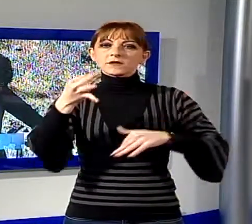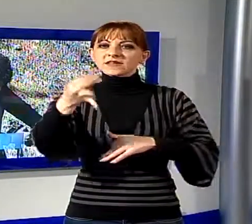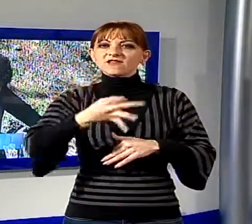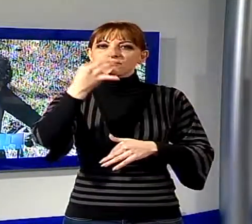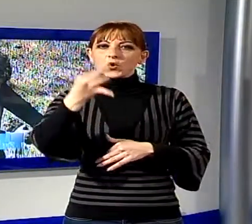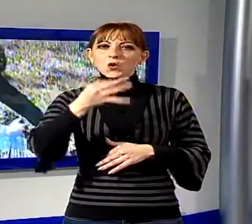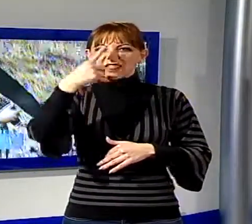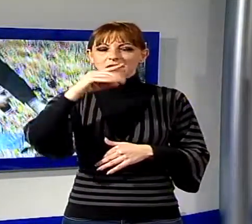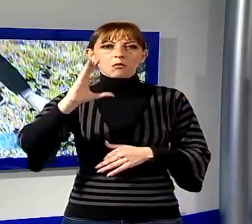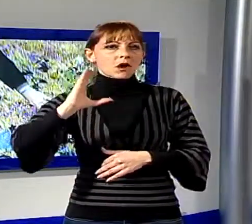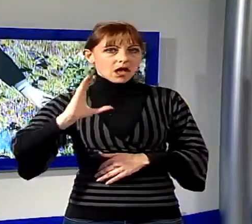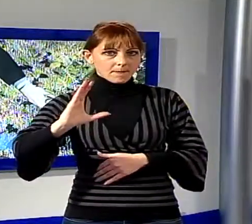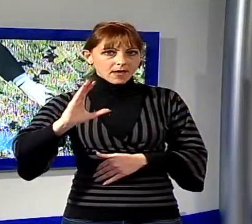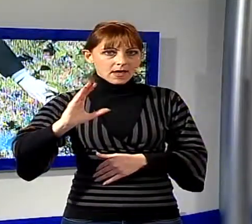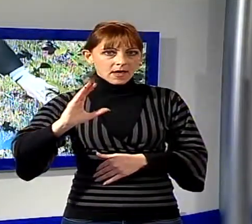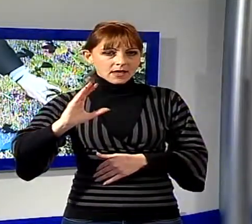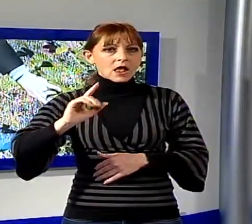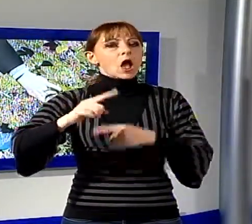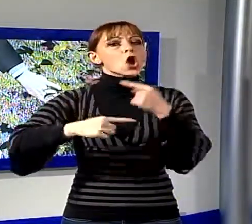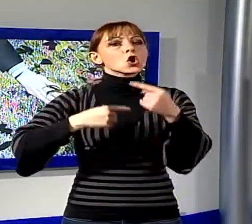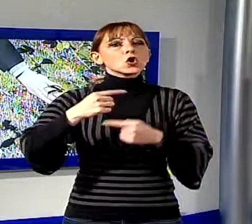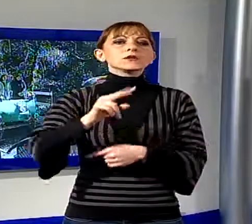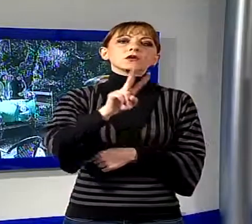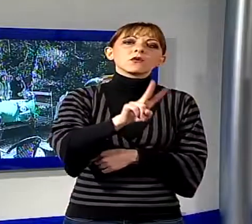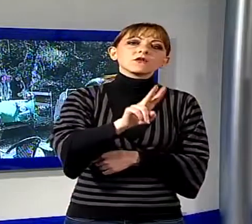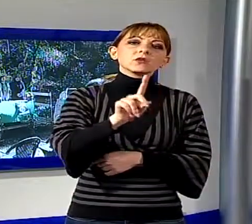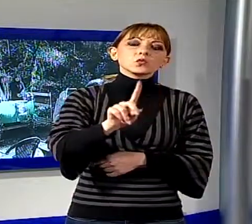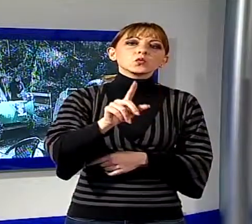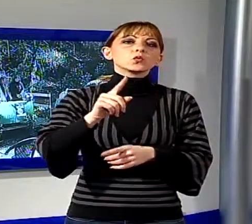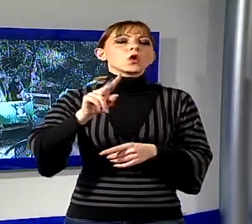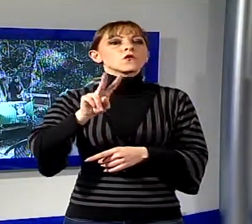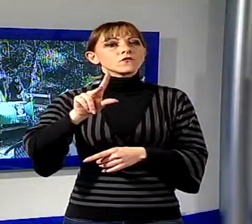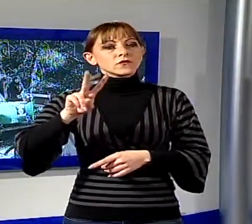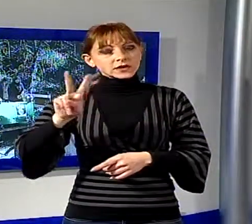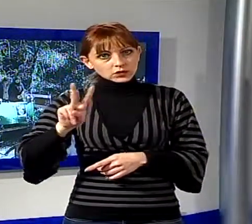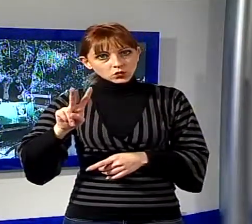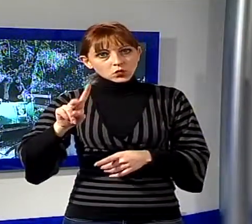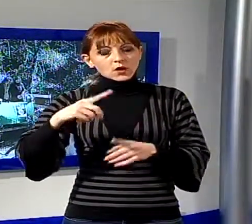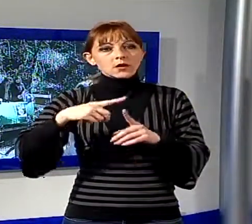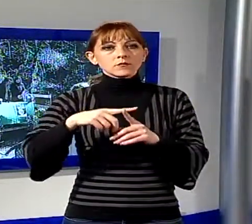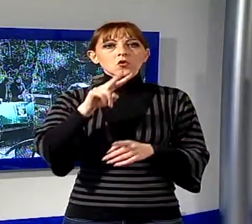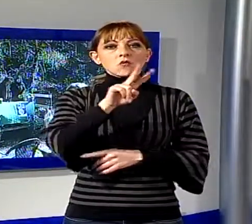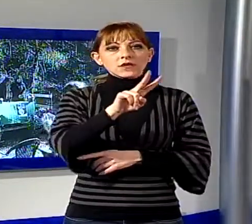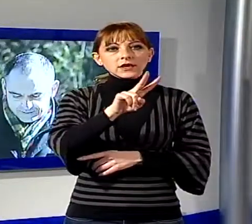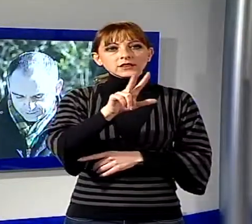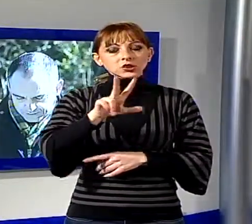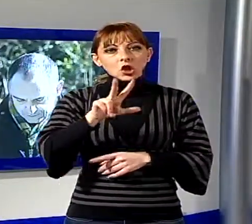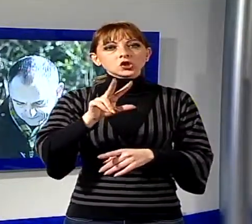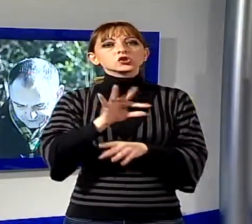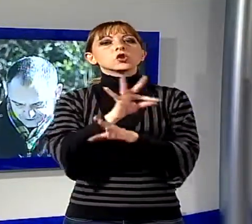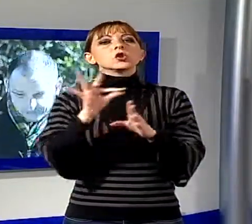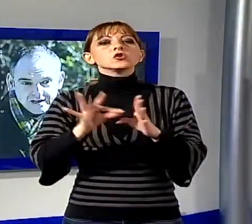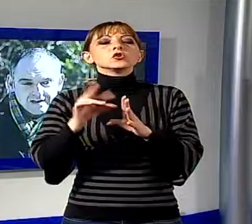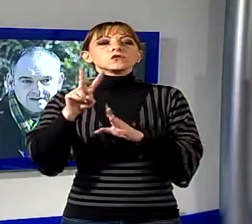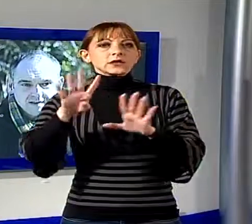del 21-22 e 28-29 marzo. Il programma è stato presentato in una conferenza stampa che si è svolta all'interno del